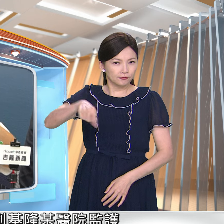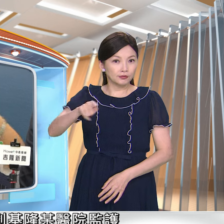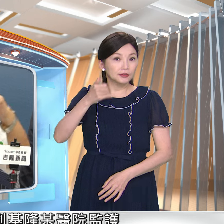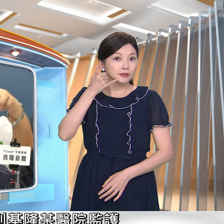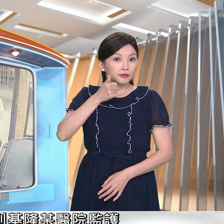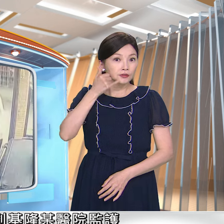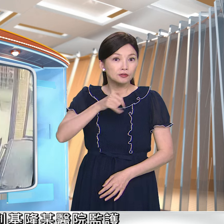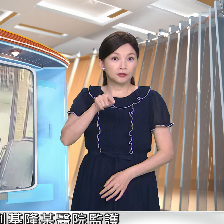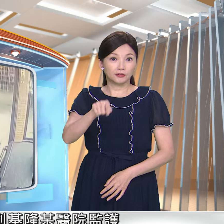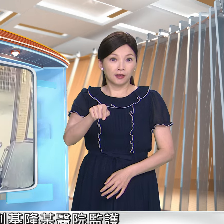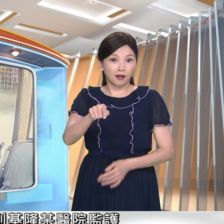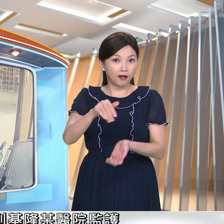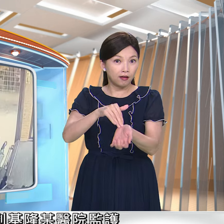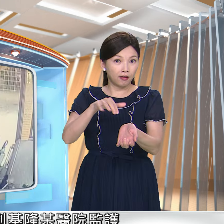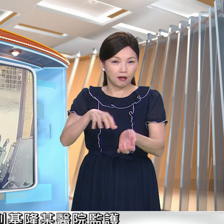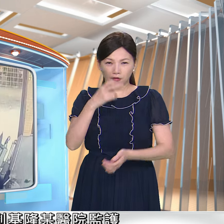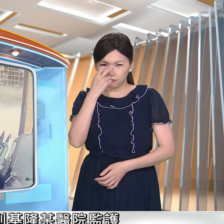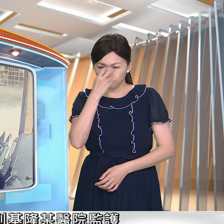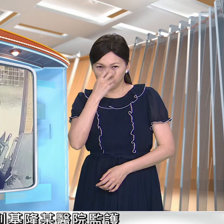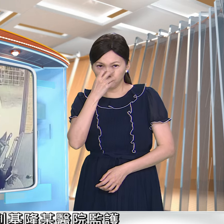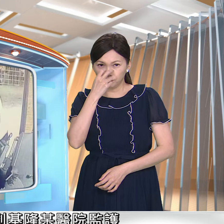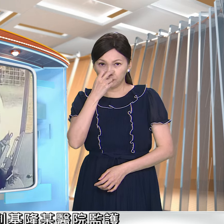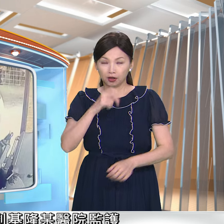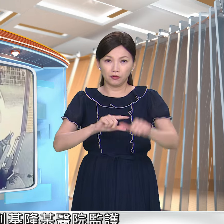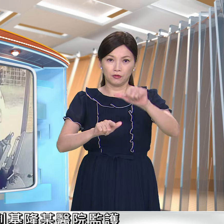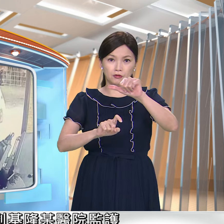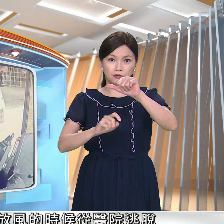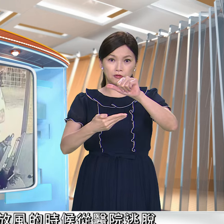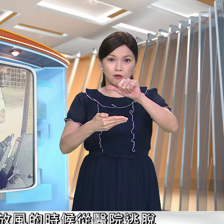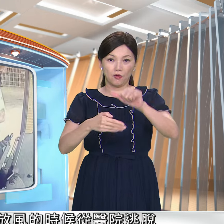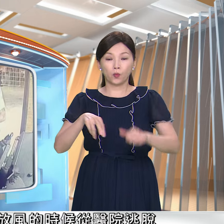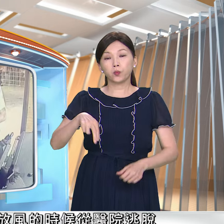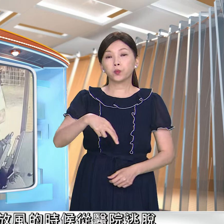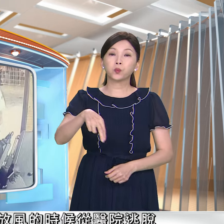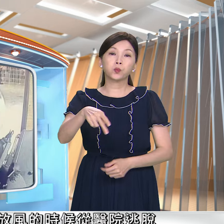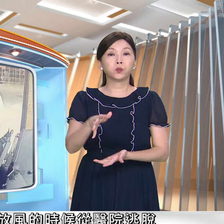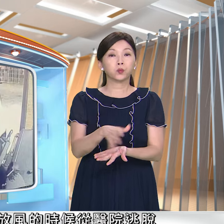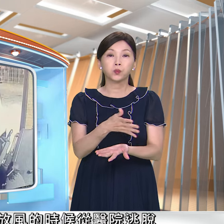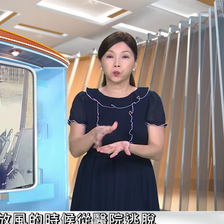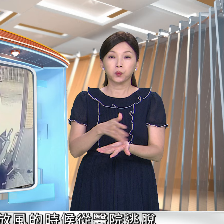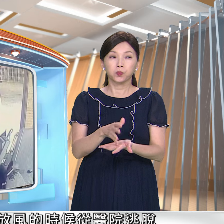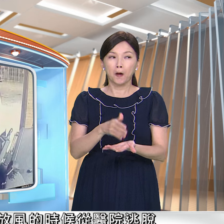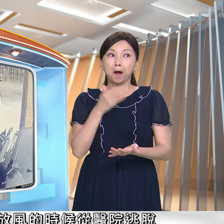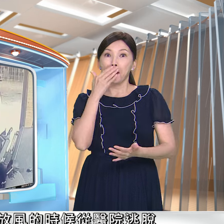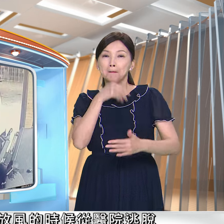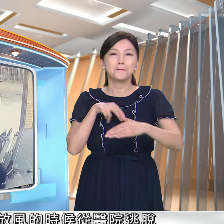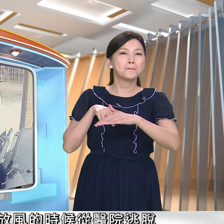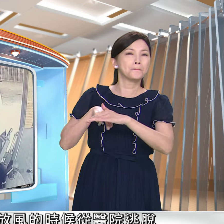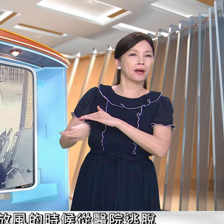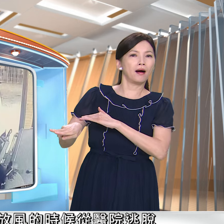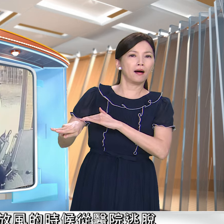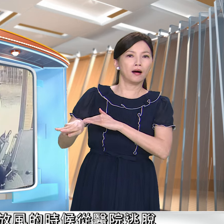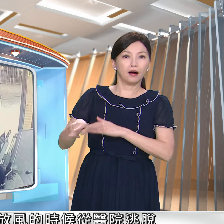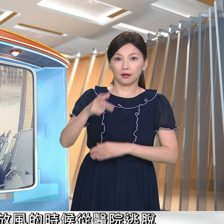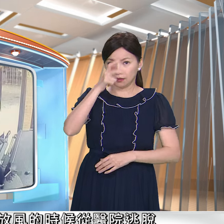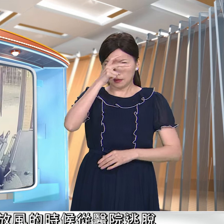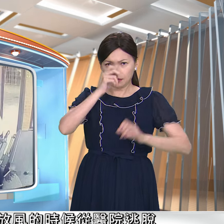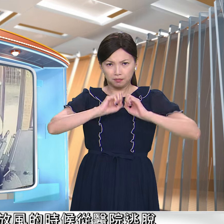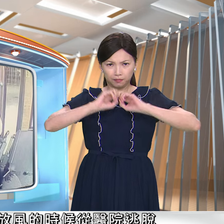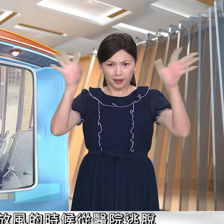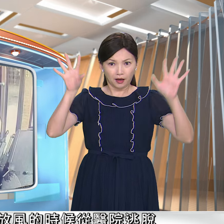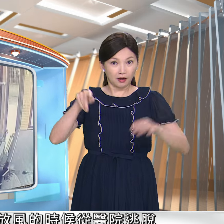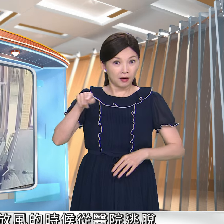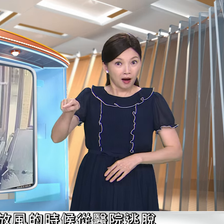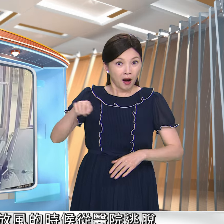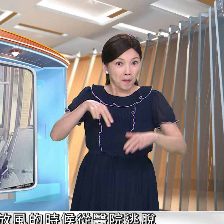前先到基隆某医院监护，结果19号他趁放风的时候从医